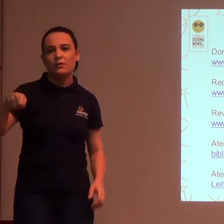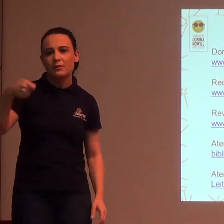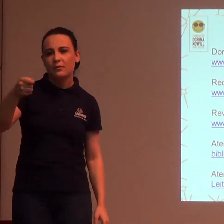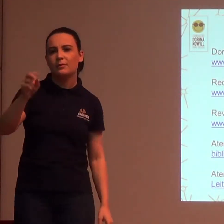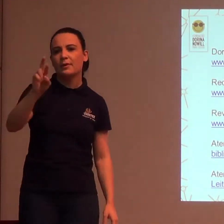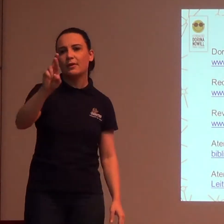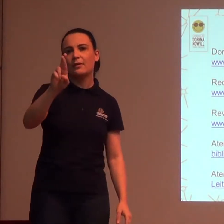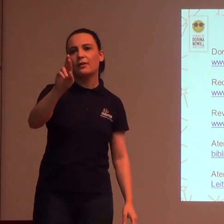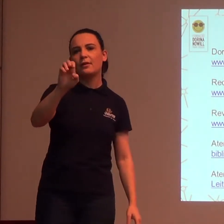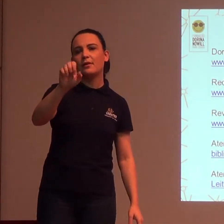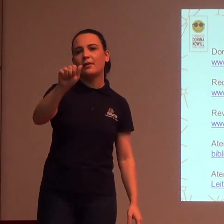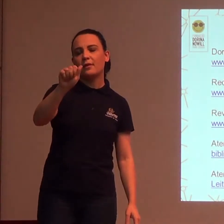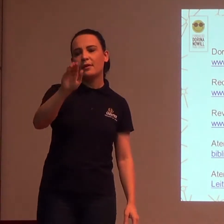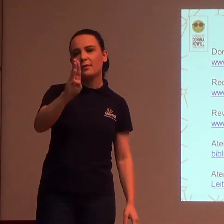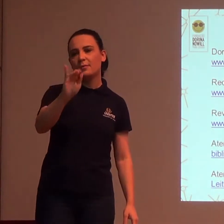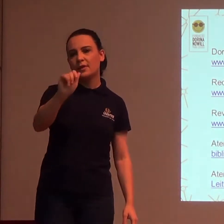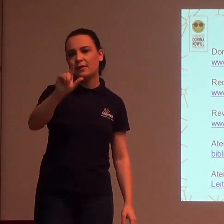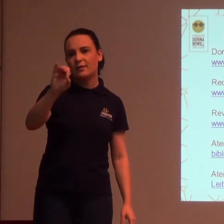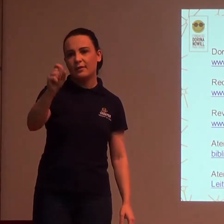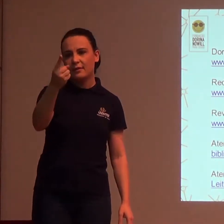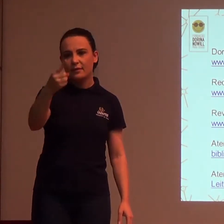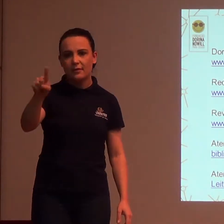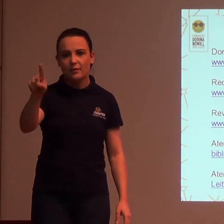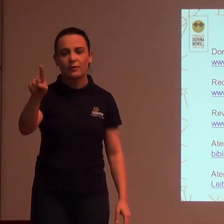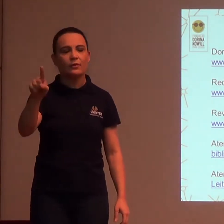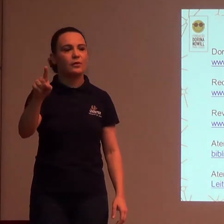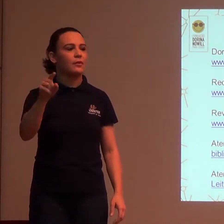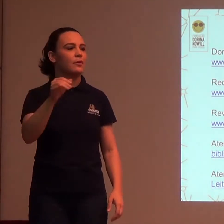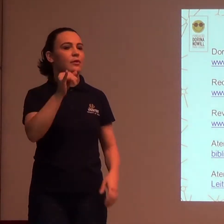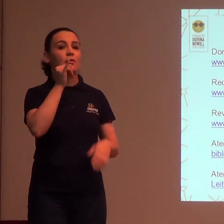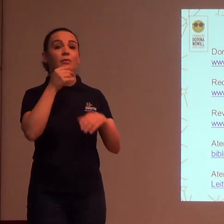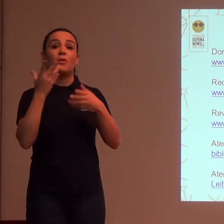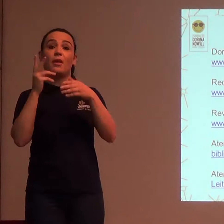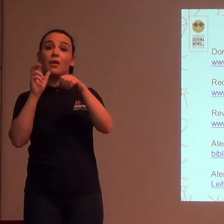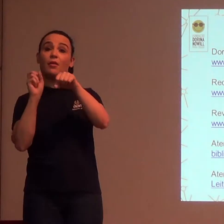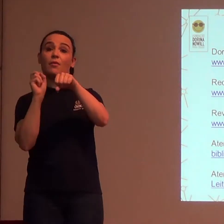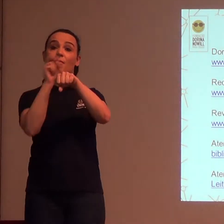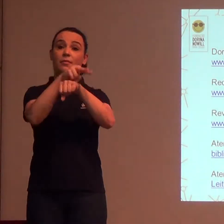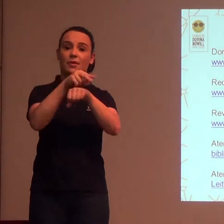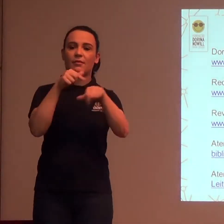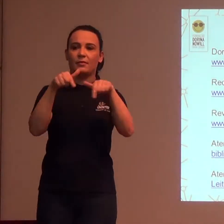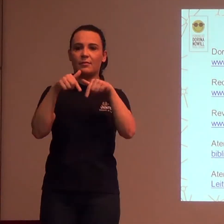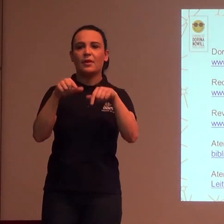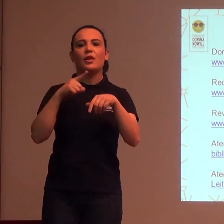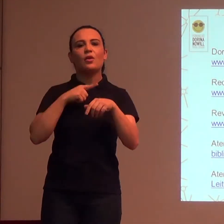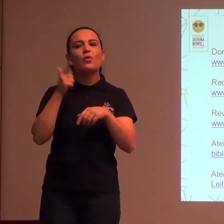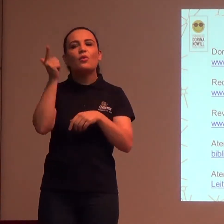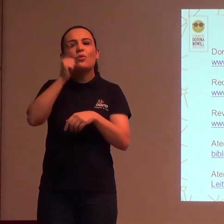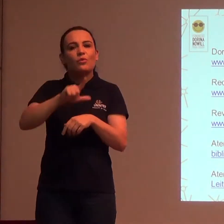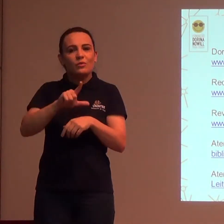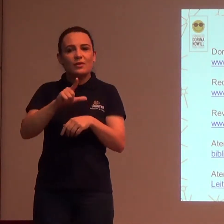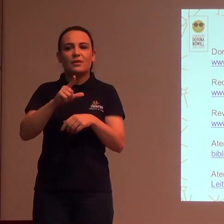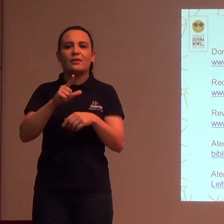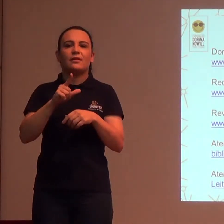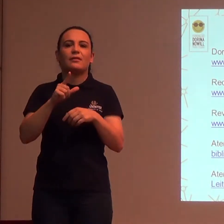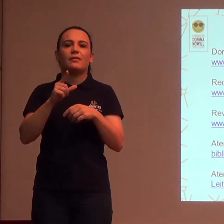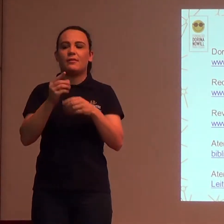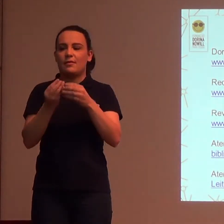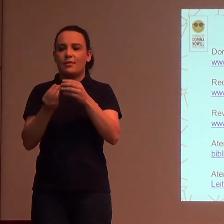o programa de colocação profissional, né? Meu primeiro emprego eu consegui pela Fundação Dorina também. Faz um trabalho bem